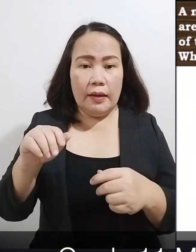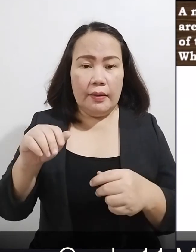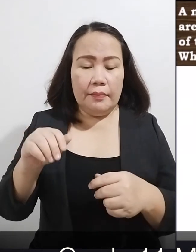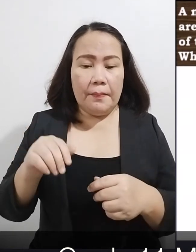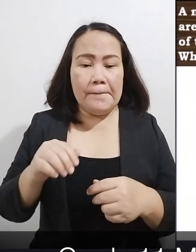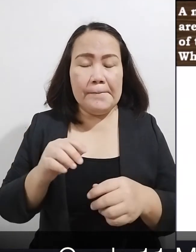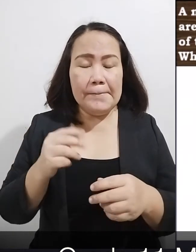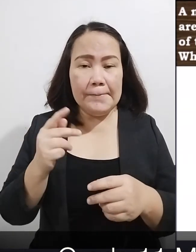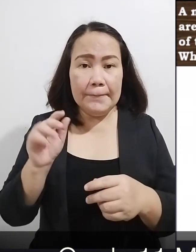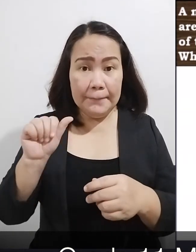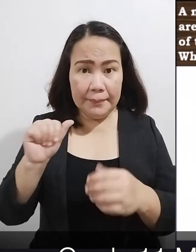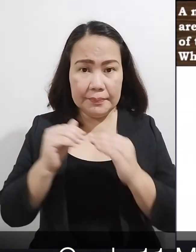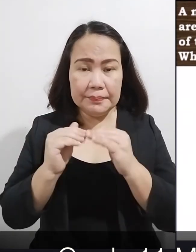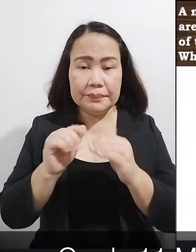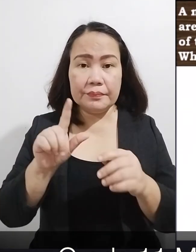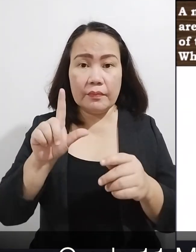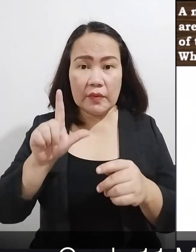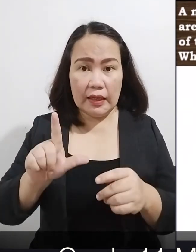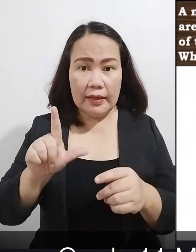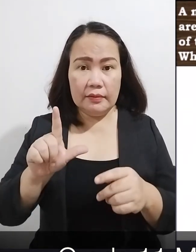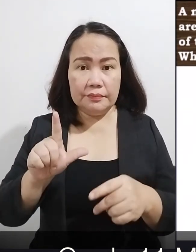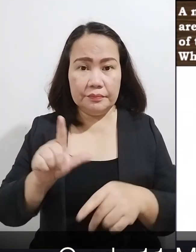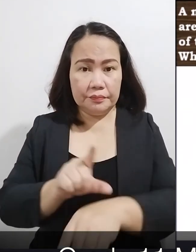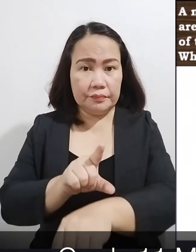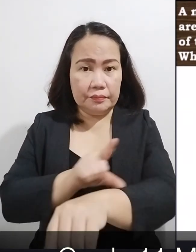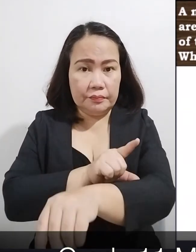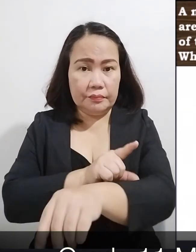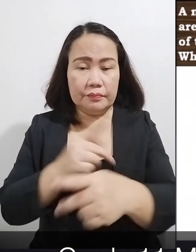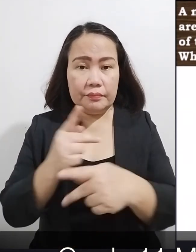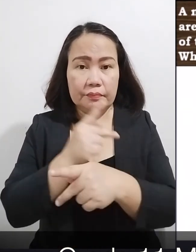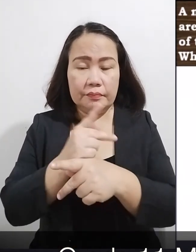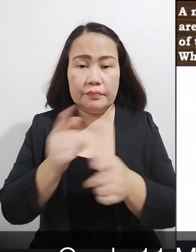yung length sa width.